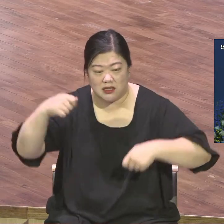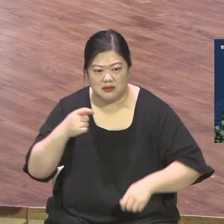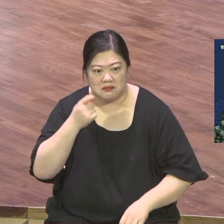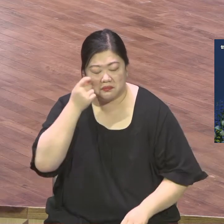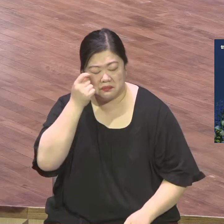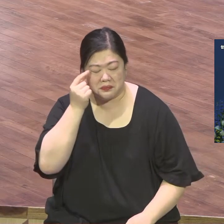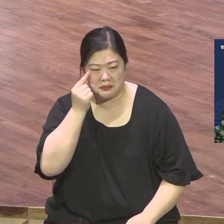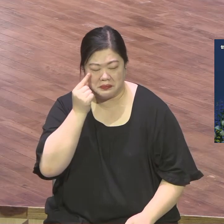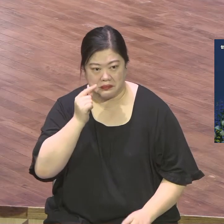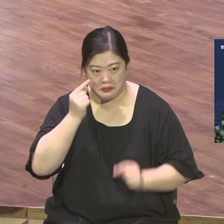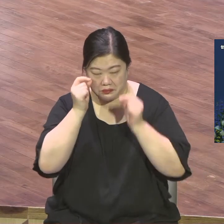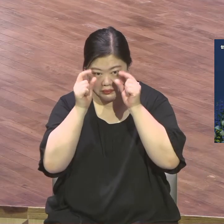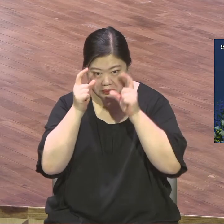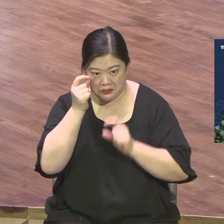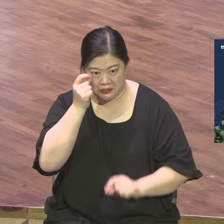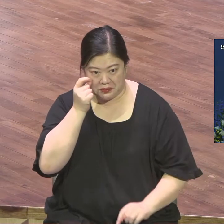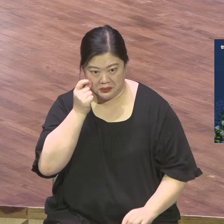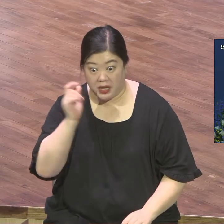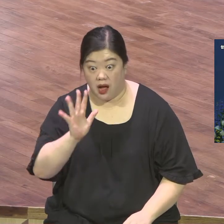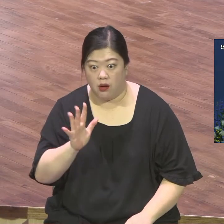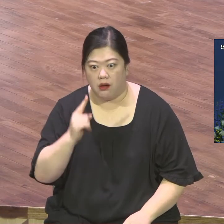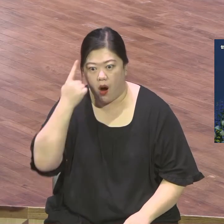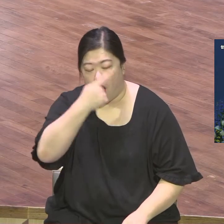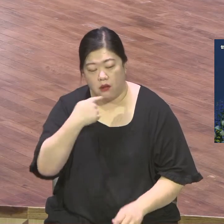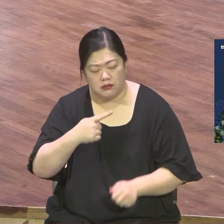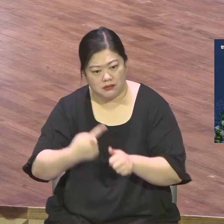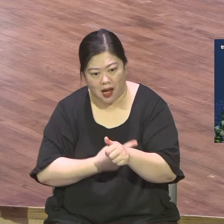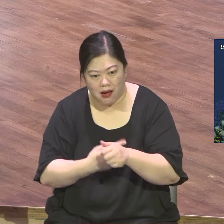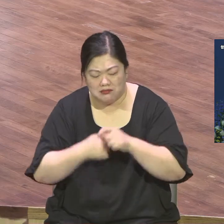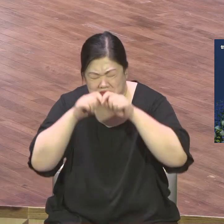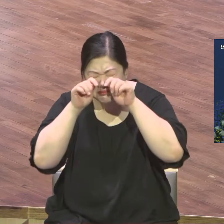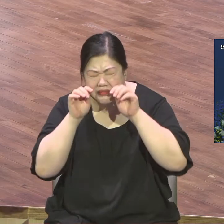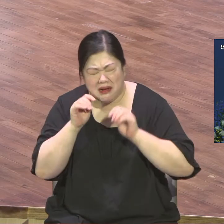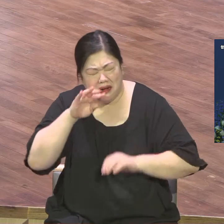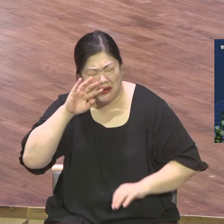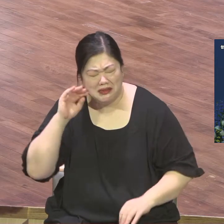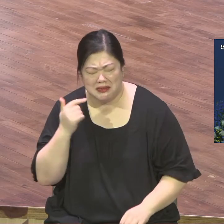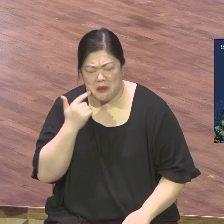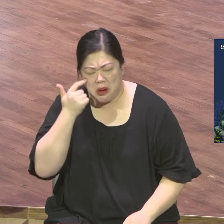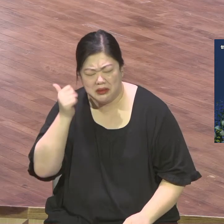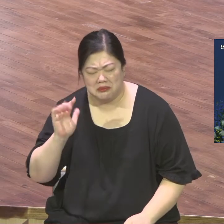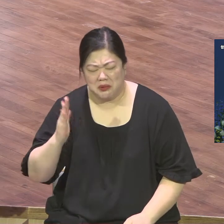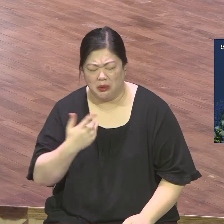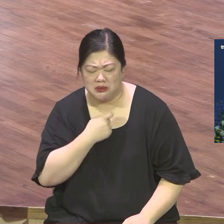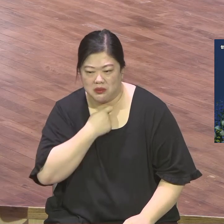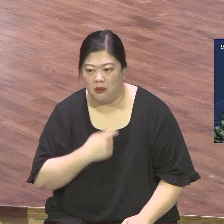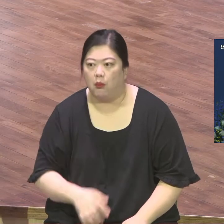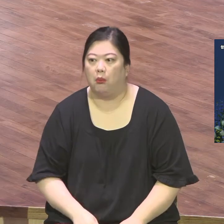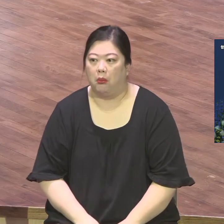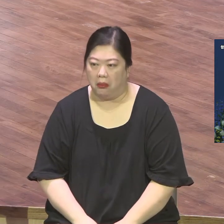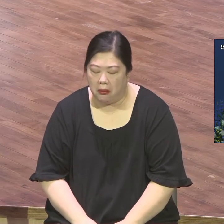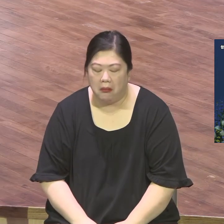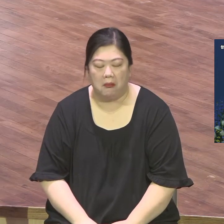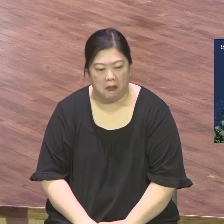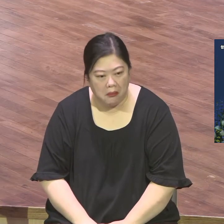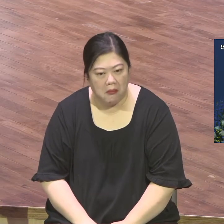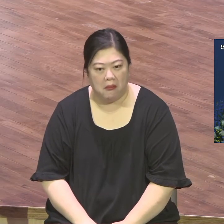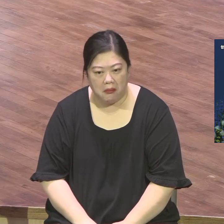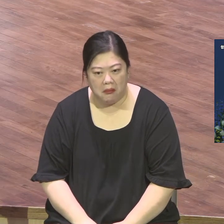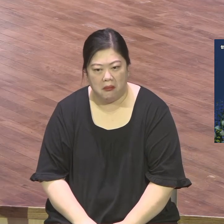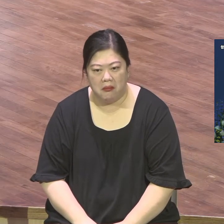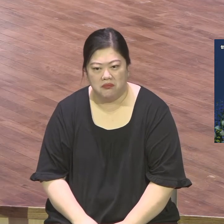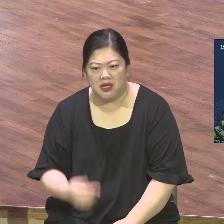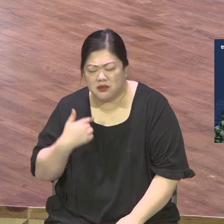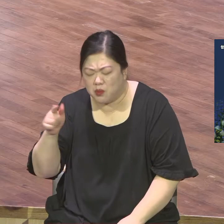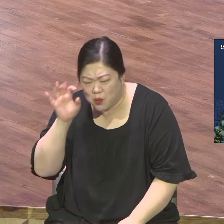흘러. 이야, 어린 아이가 중학교 1학년이 선교사가 되겠다고. 너무